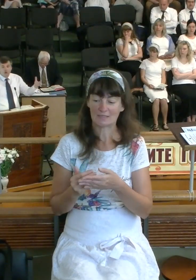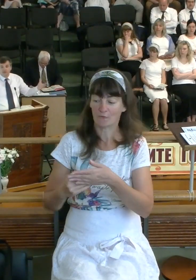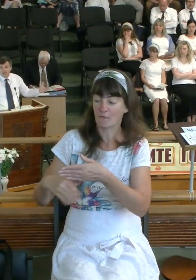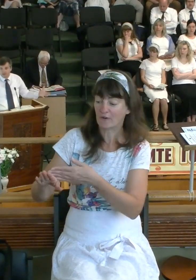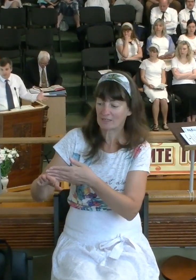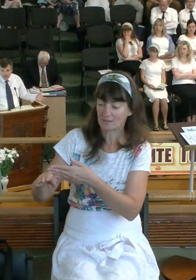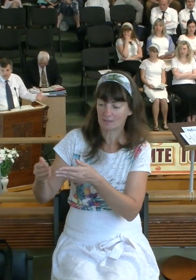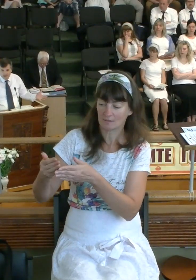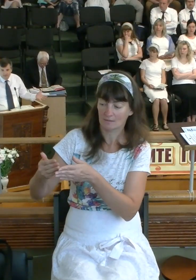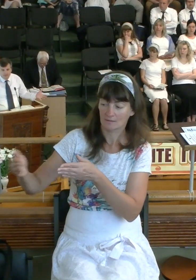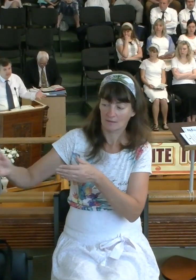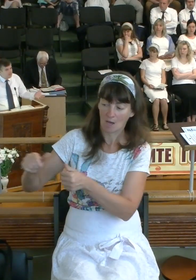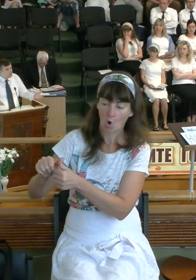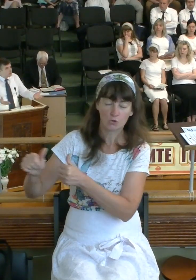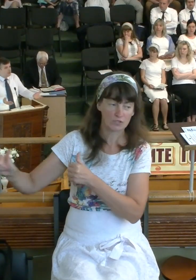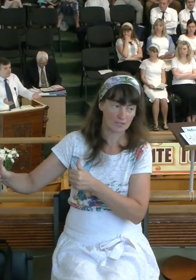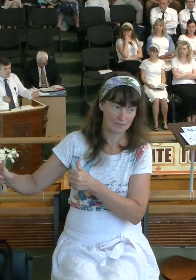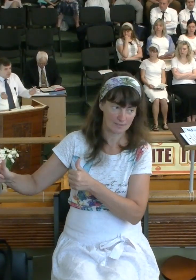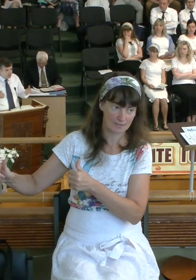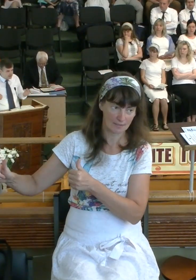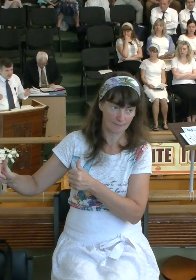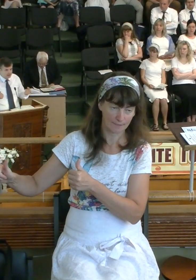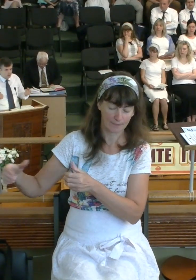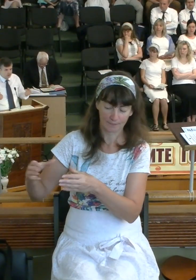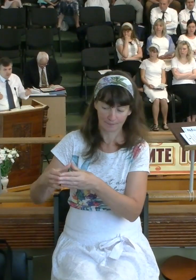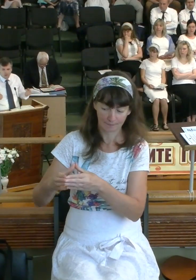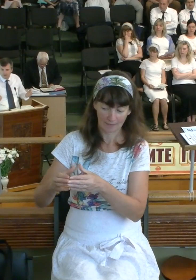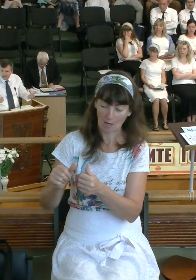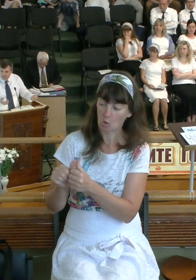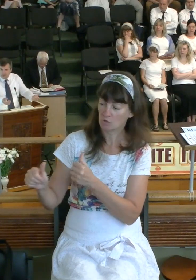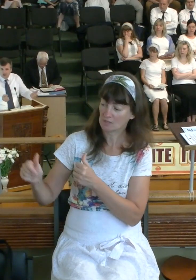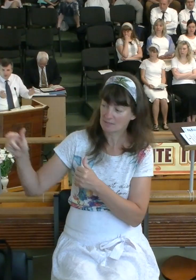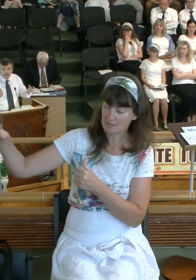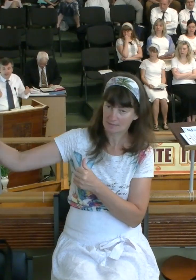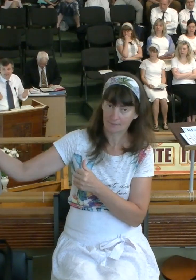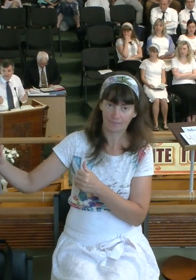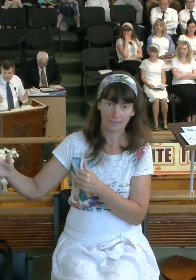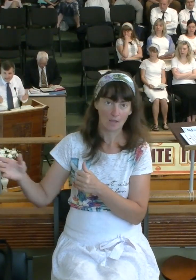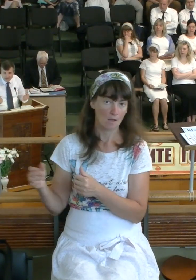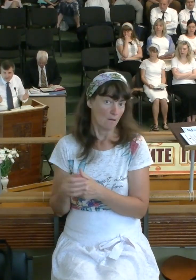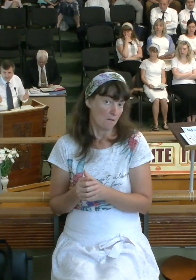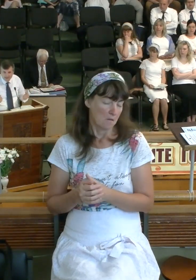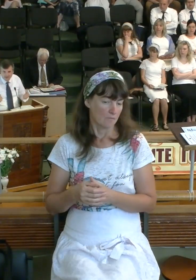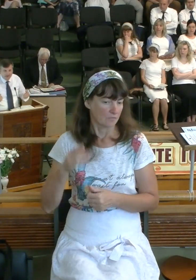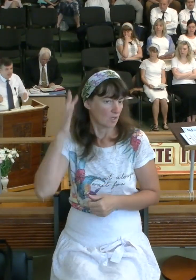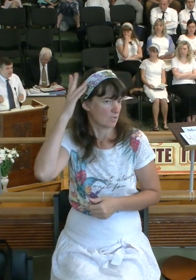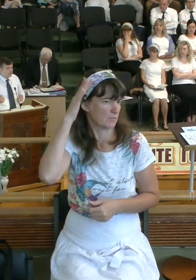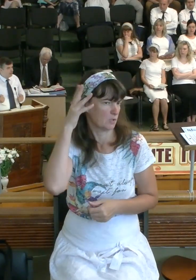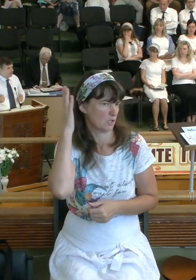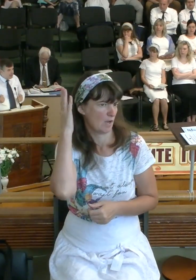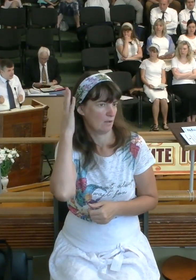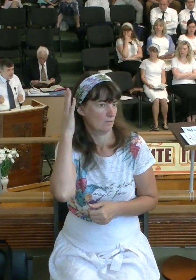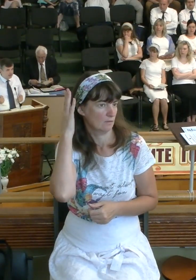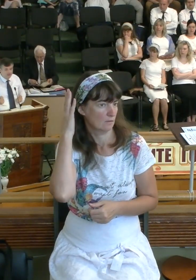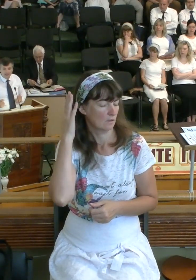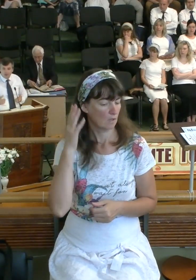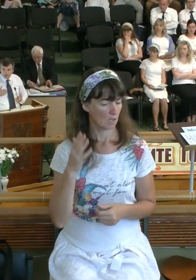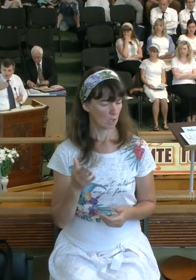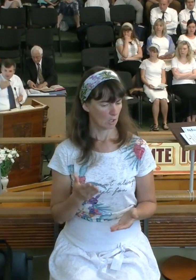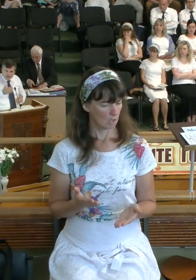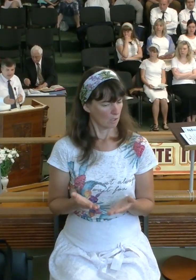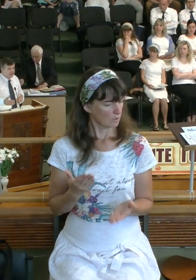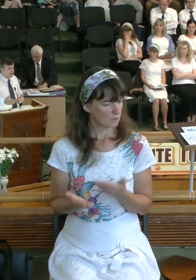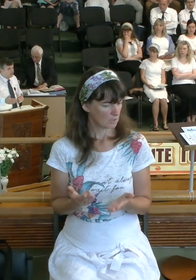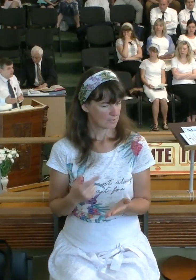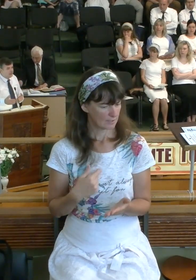какие-то духовные проблемы, его нужно приближать как-то к Господу, быть ближе вот там к скинии. А Господь говорит, нет, ты